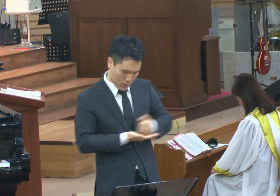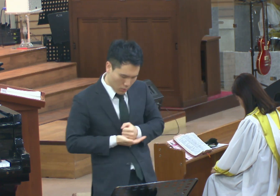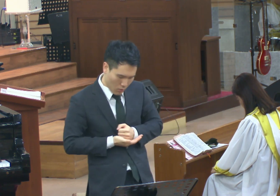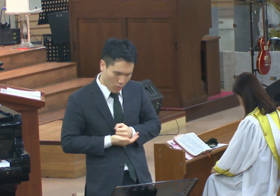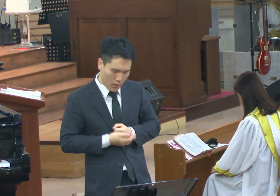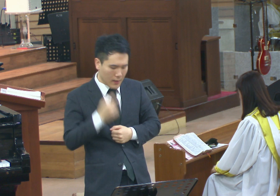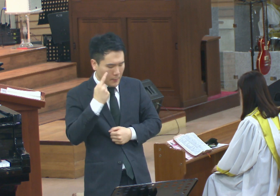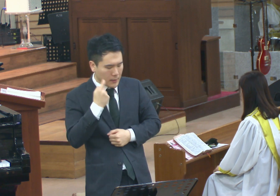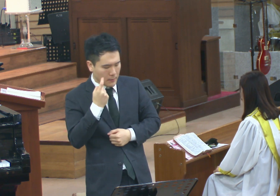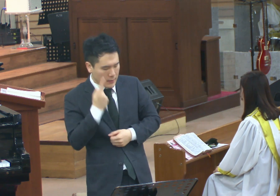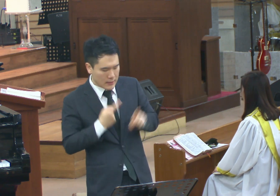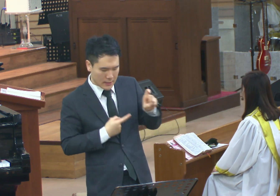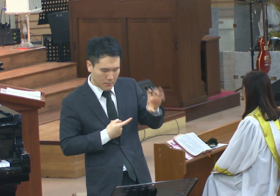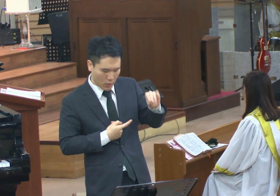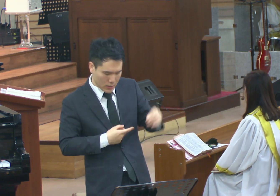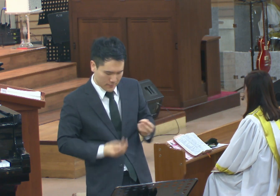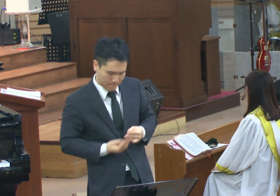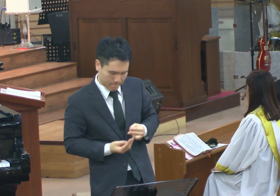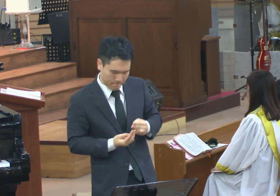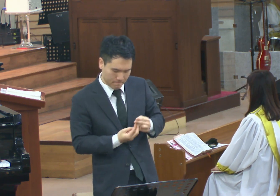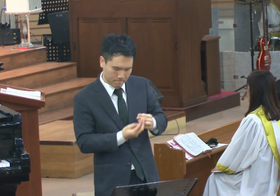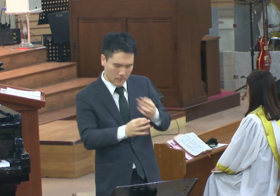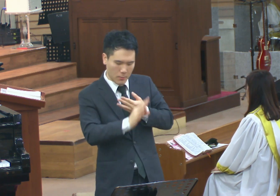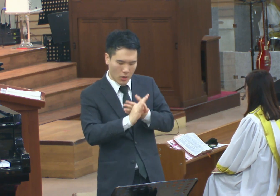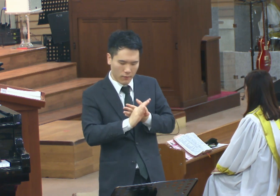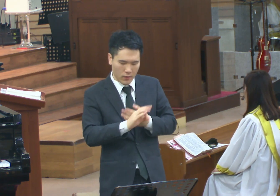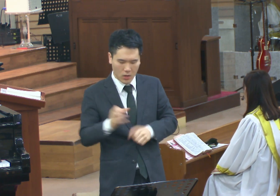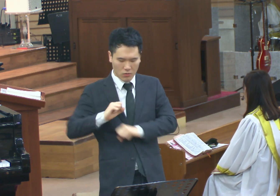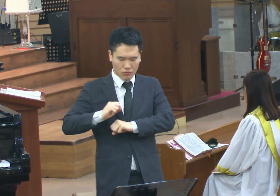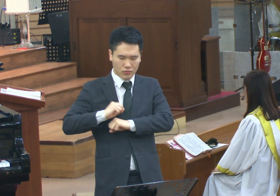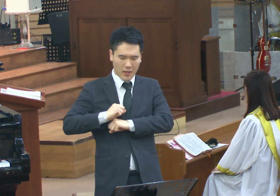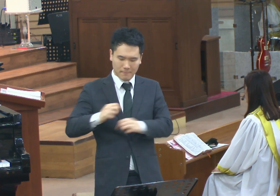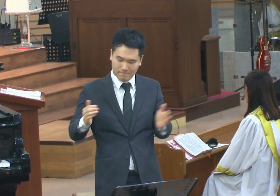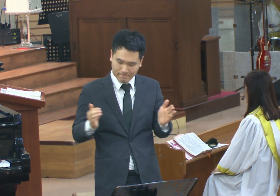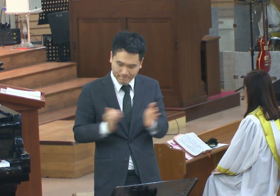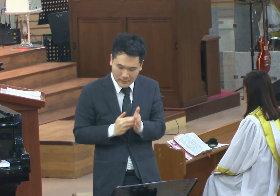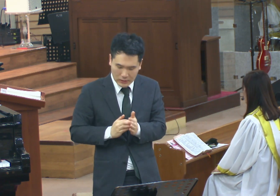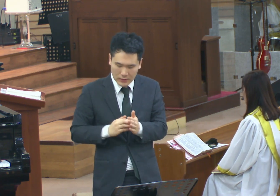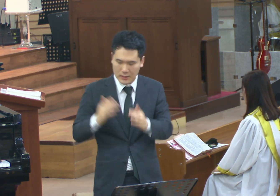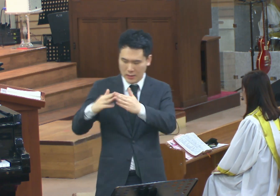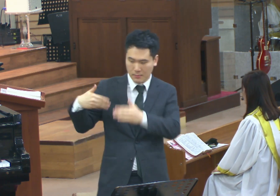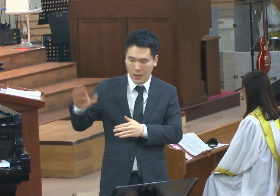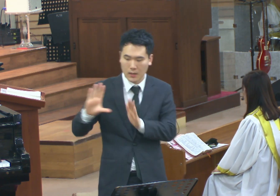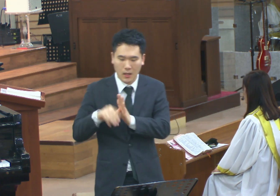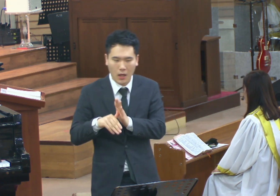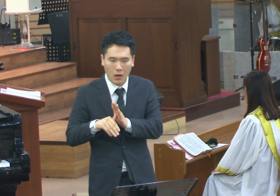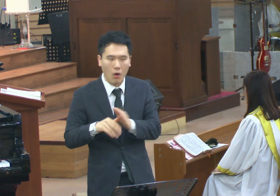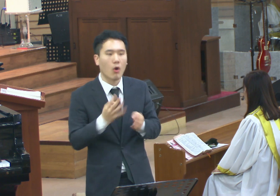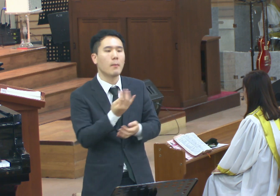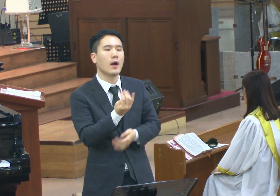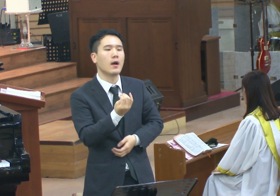때 200만 원 이상 가지고 나올 수 있어요. 자, 그런 얘기가 오갈 때